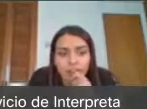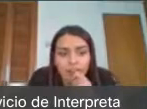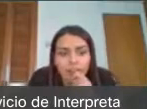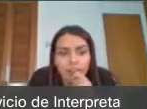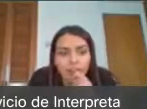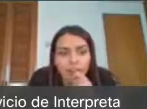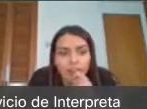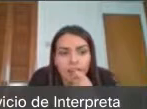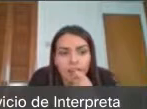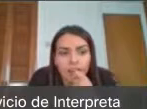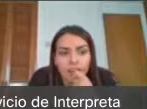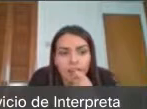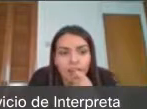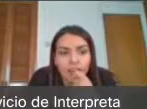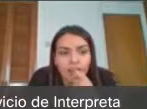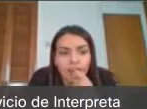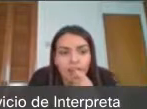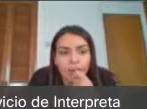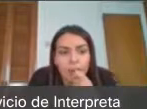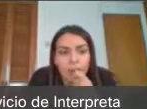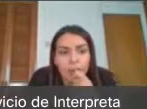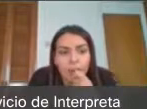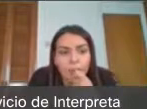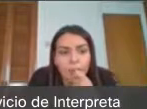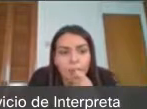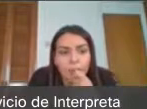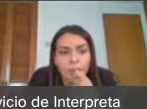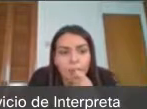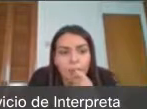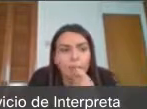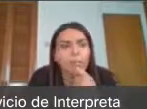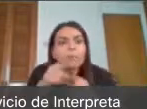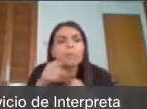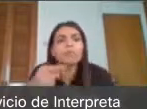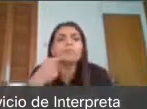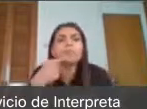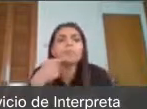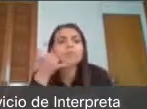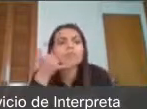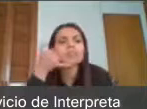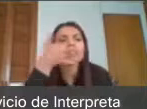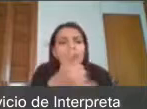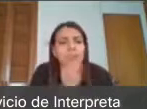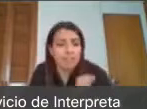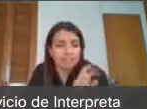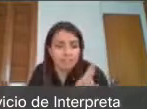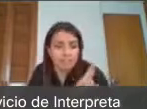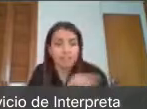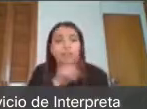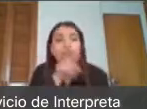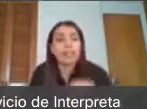Solo la llamada de voz. ¿Alguna de ustedes llama a Edith al celular? Edith pone su celular en